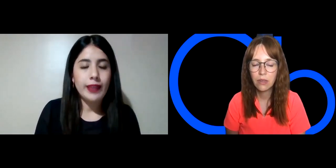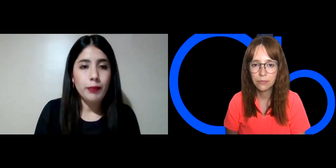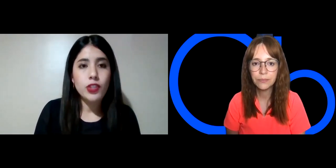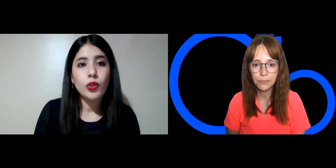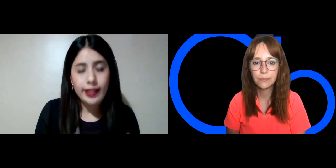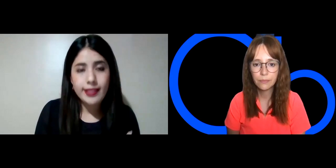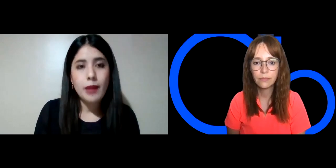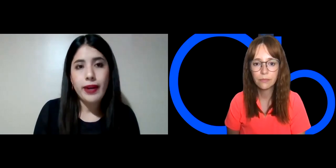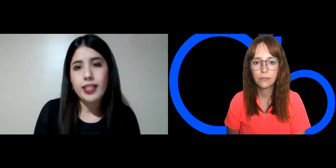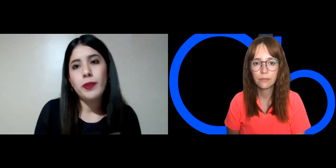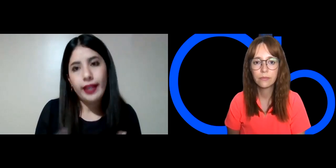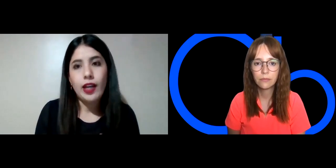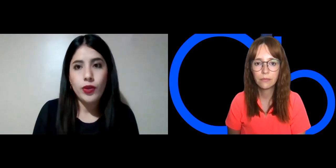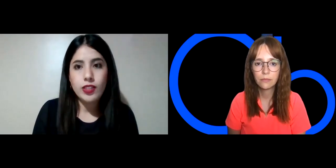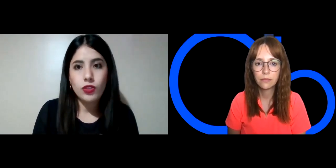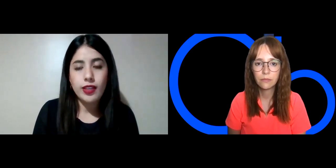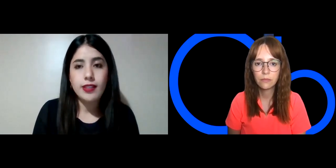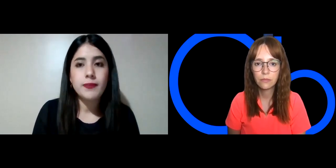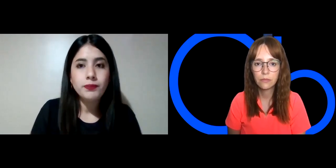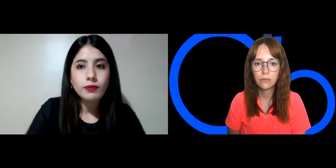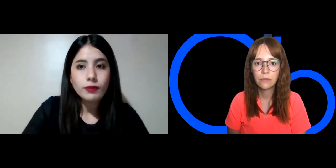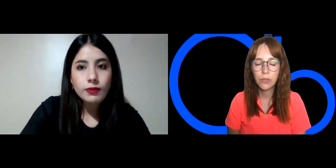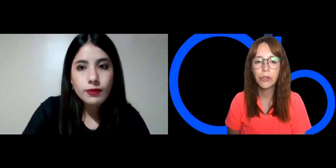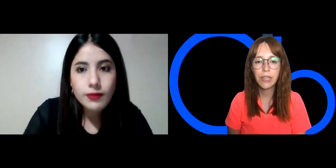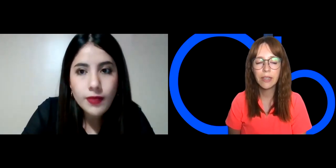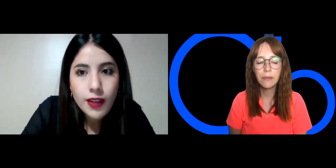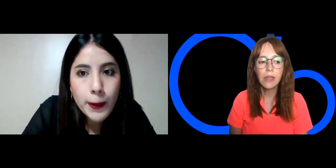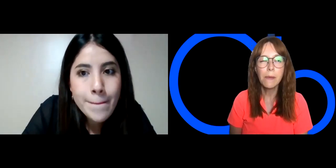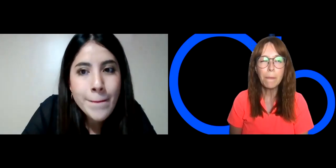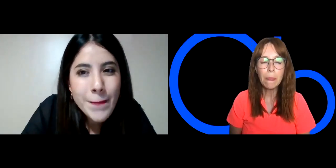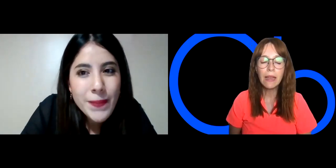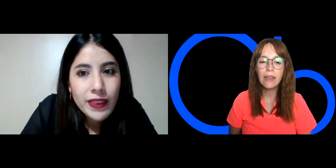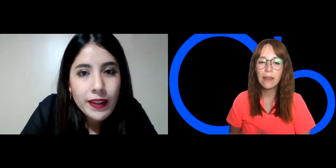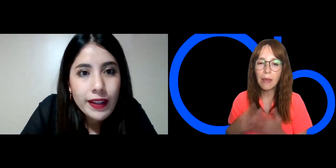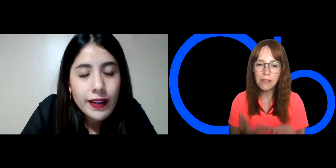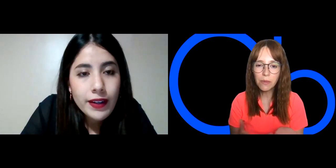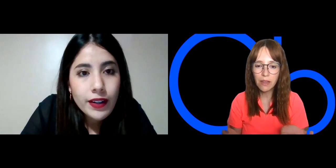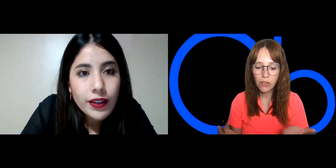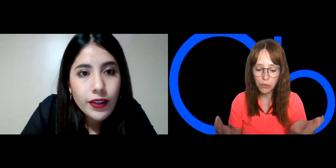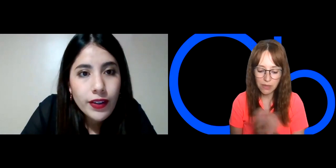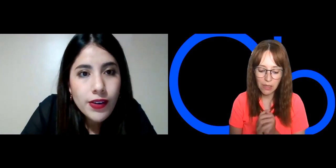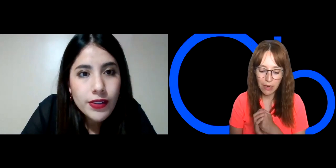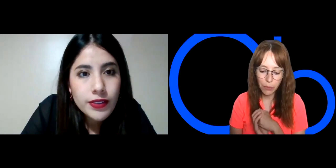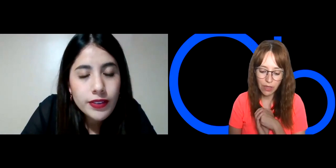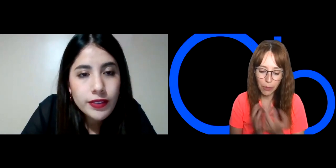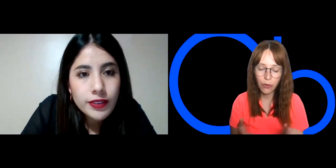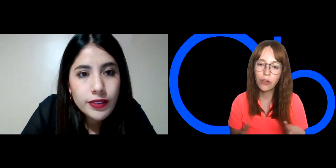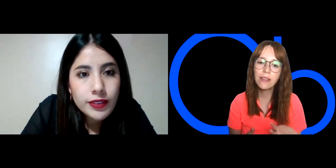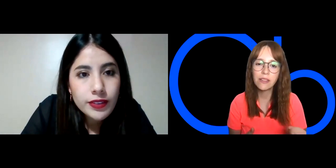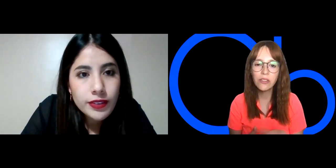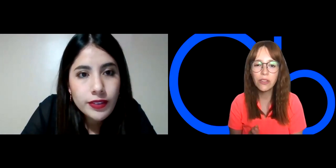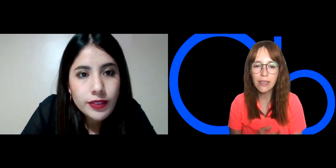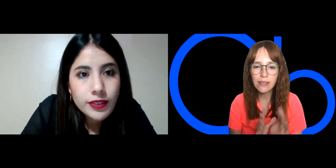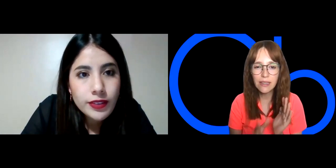porque también se utiliza para explicar algunas cosas. Ok. He visto videos, pues nos vas a hablar pues, del protocolo